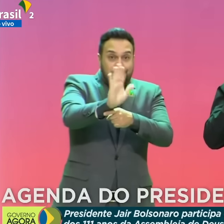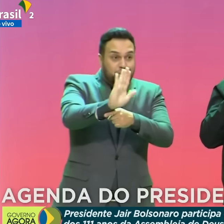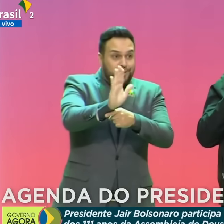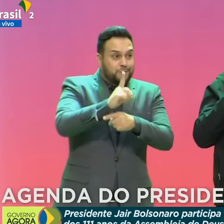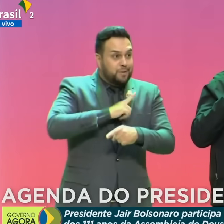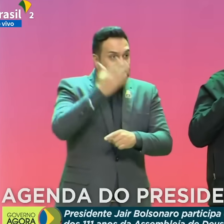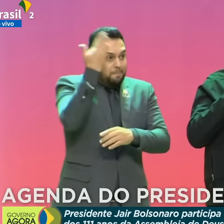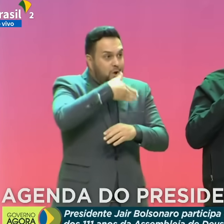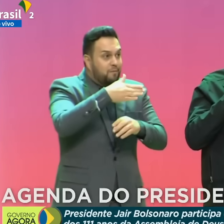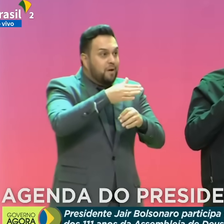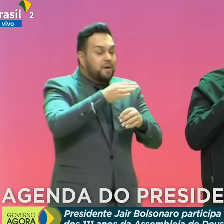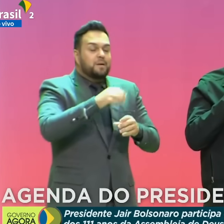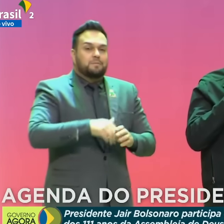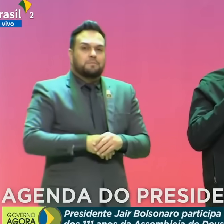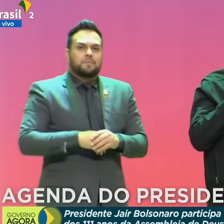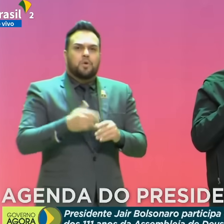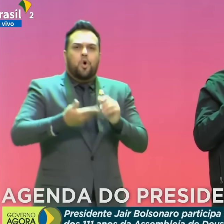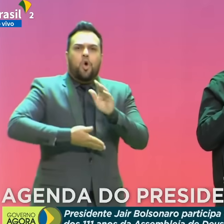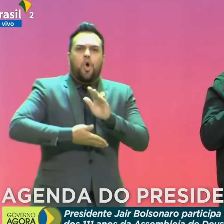Comecei a andar pelo Brasil.